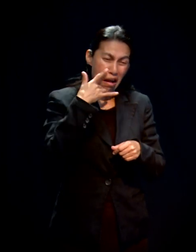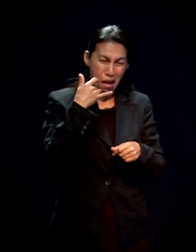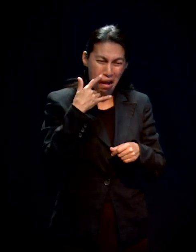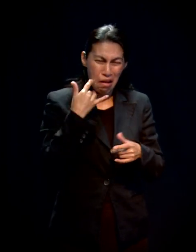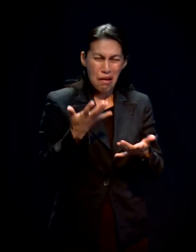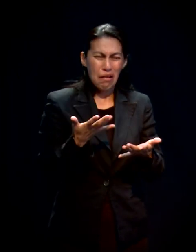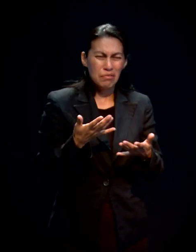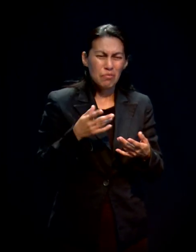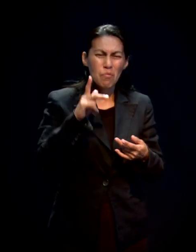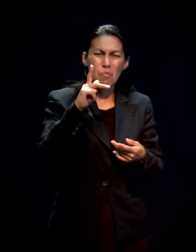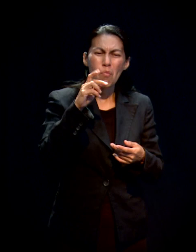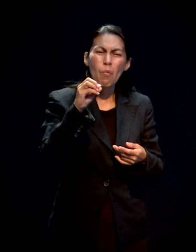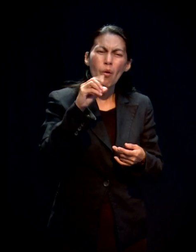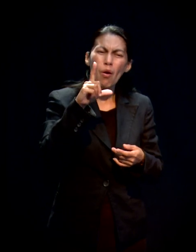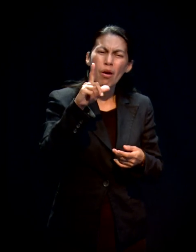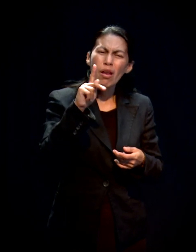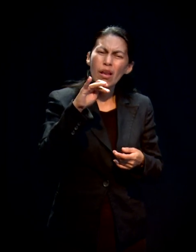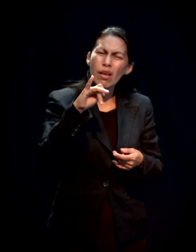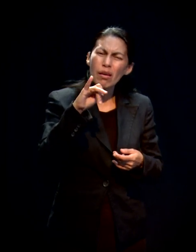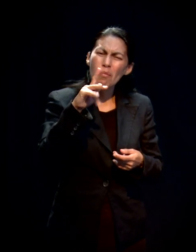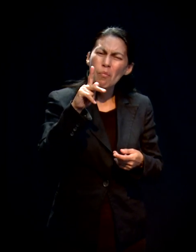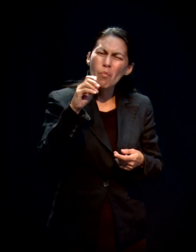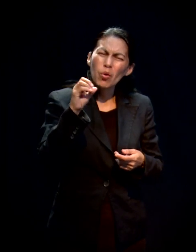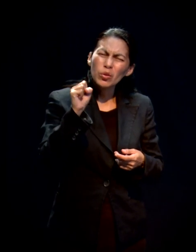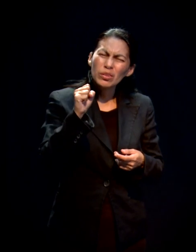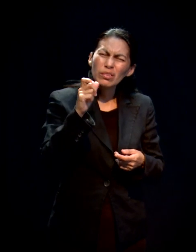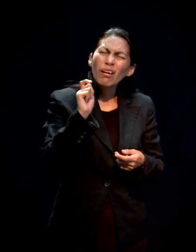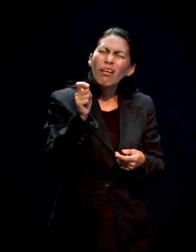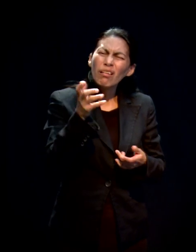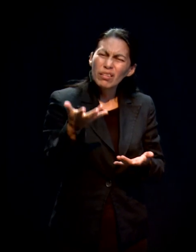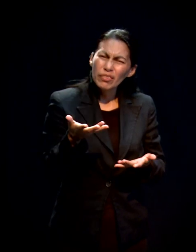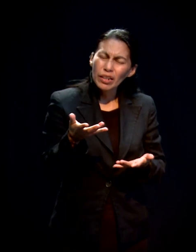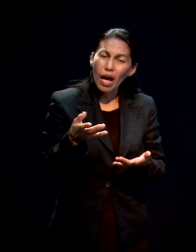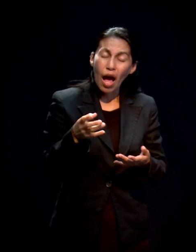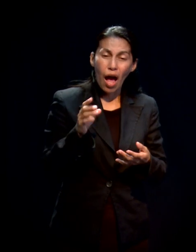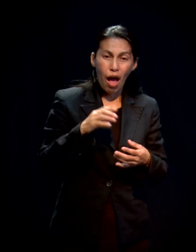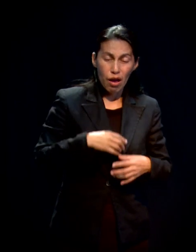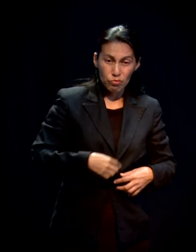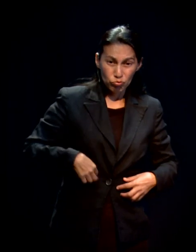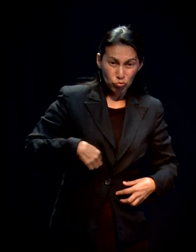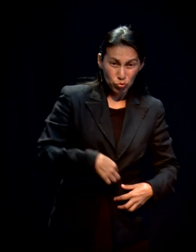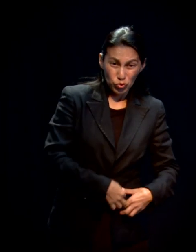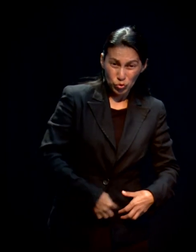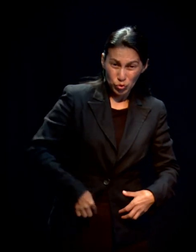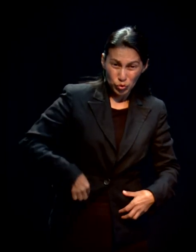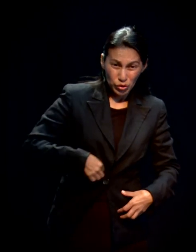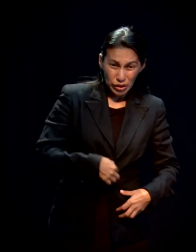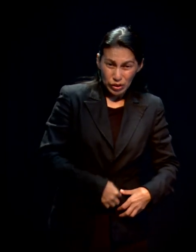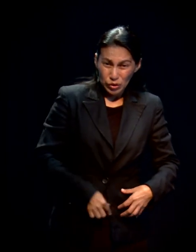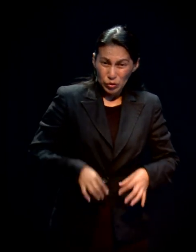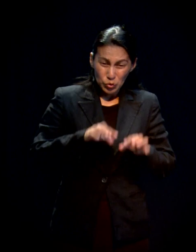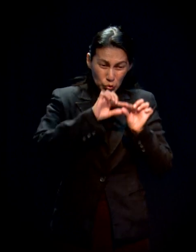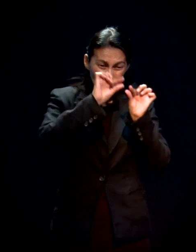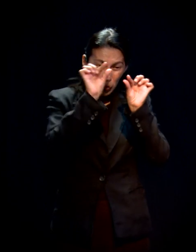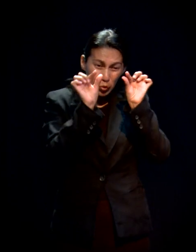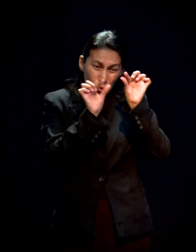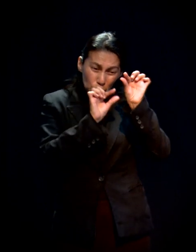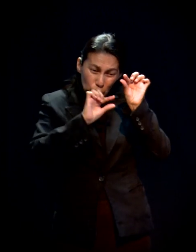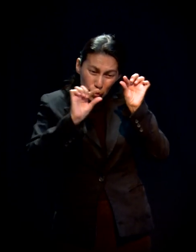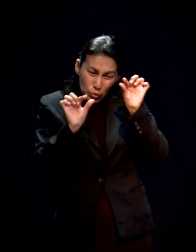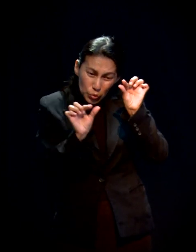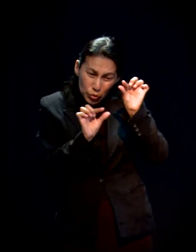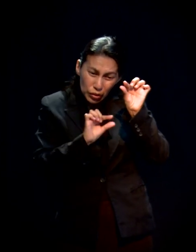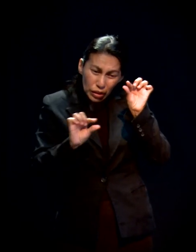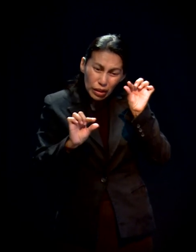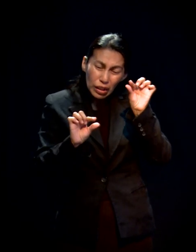tiene pólipos los pólipos que son para la gente que nos está viendo que no saben son tumoraciones a lo largo de todo el